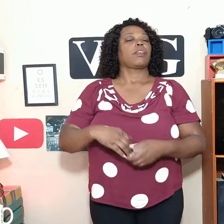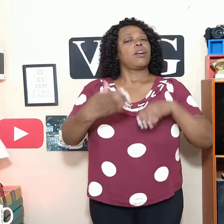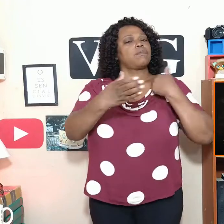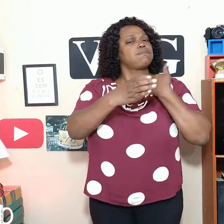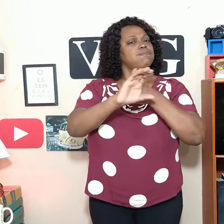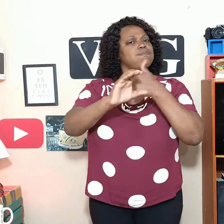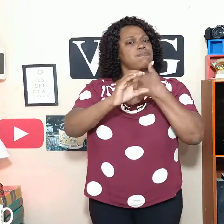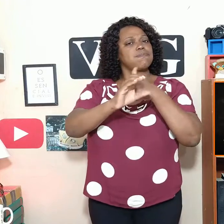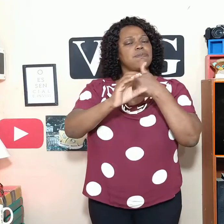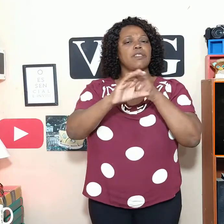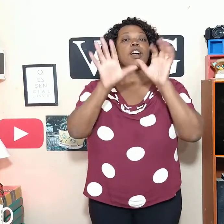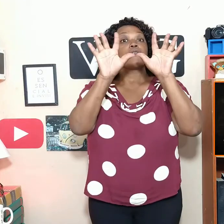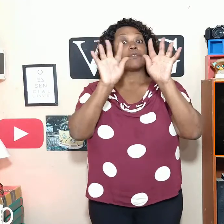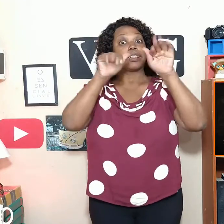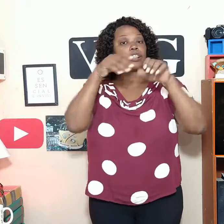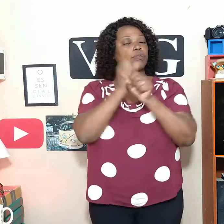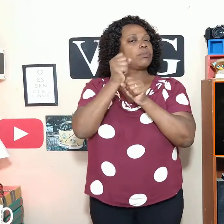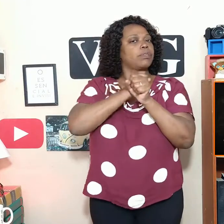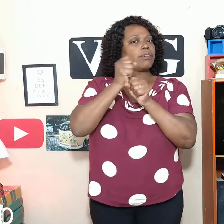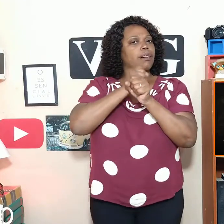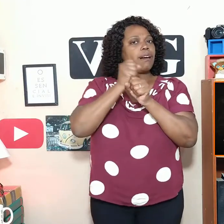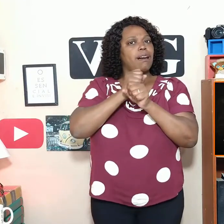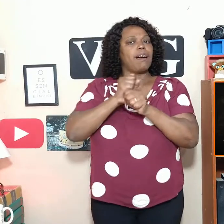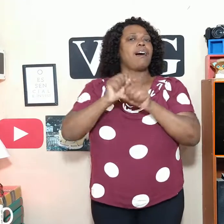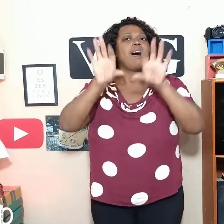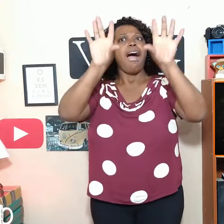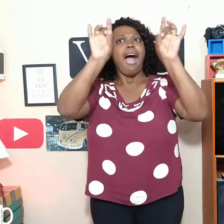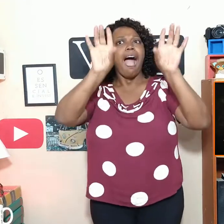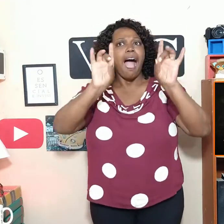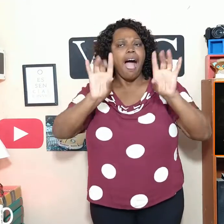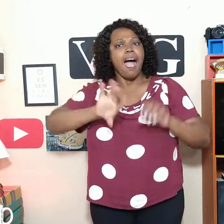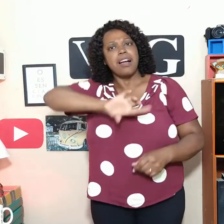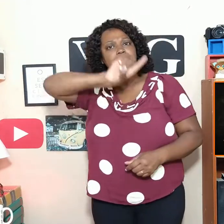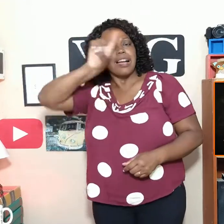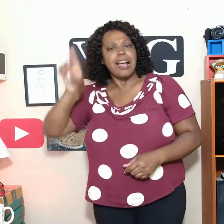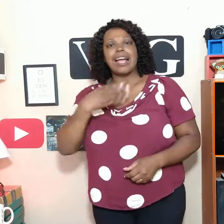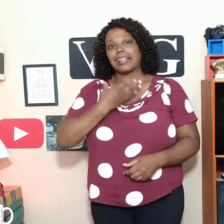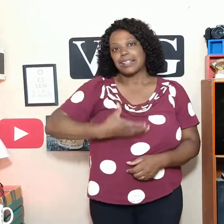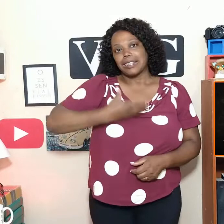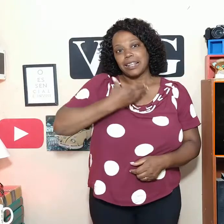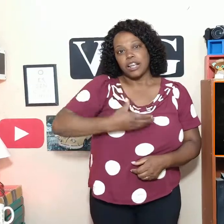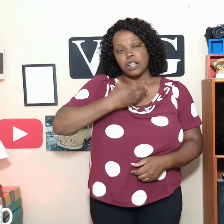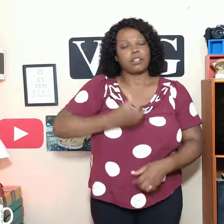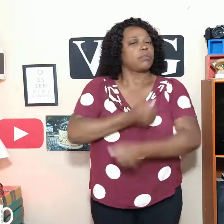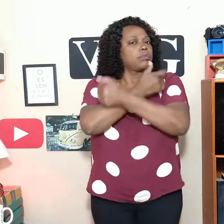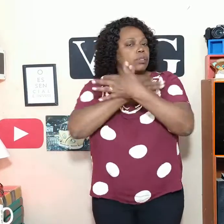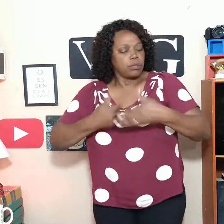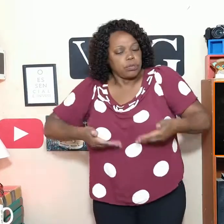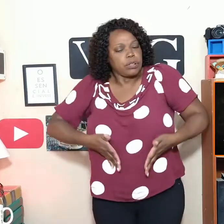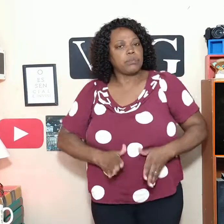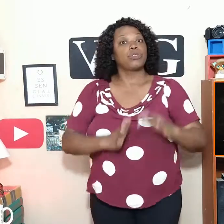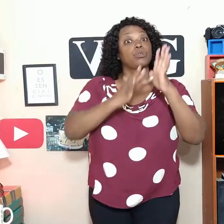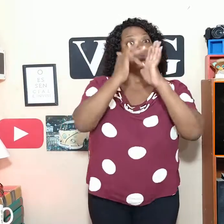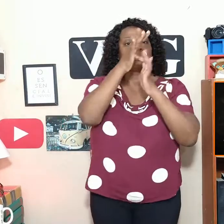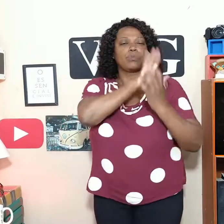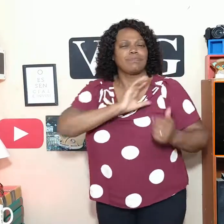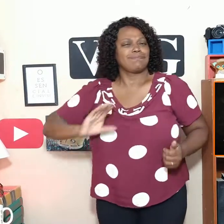Para boa parte dos cristãos, o final do ano envolve uma das datas mais importantes de sua religião, o Natal, quando eles celebram o nascimento de Jesus